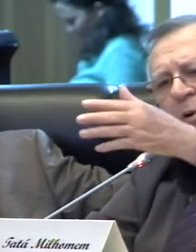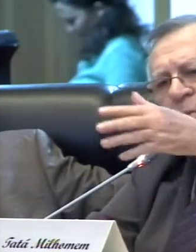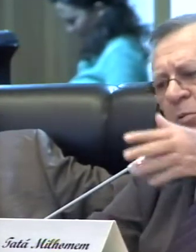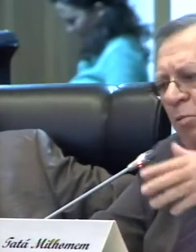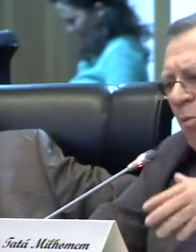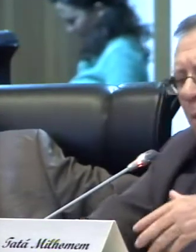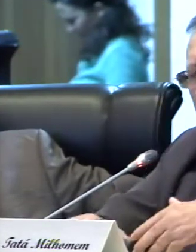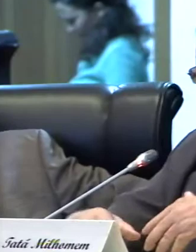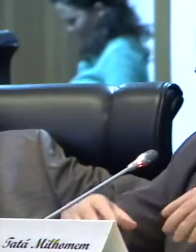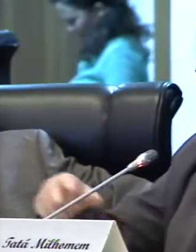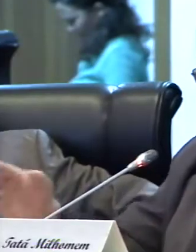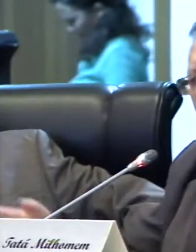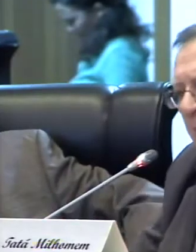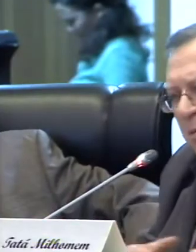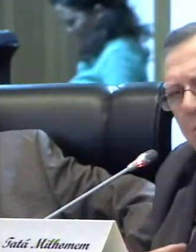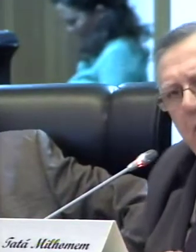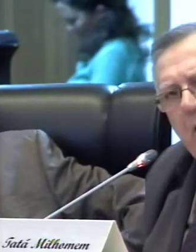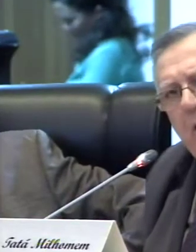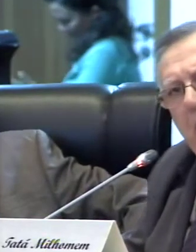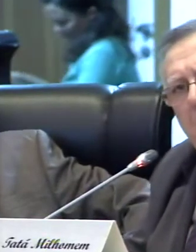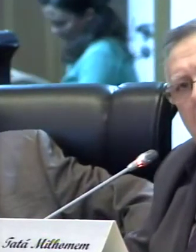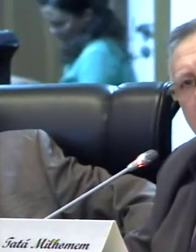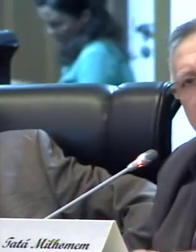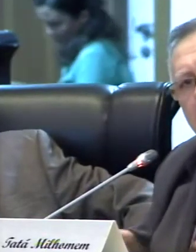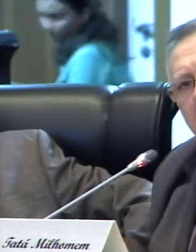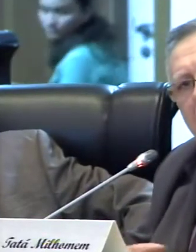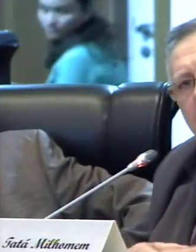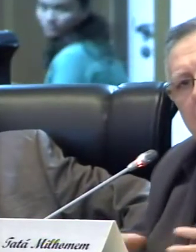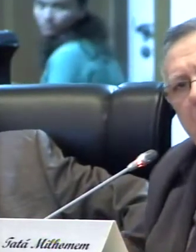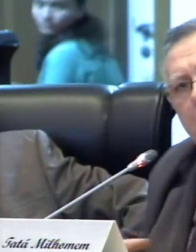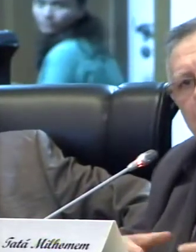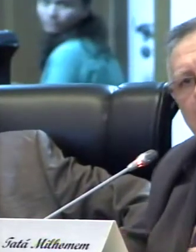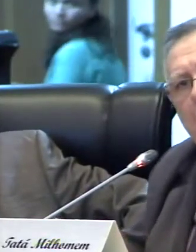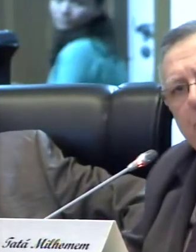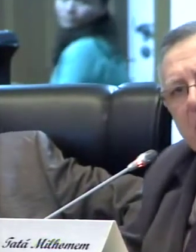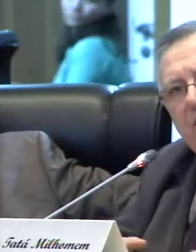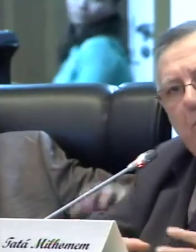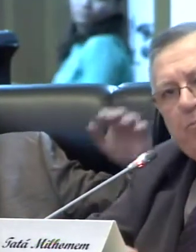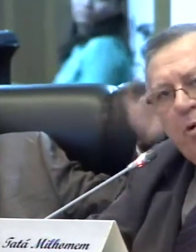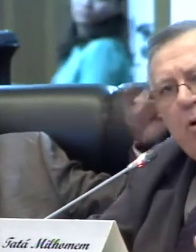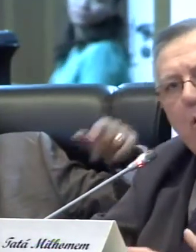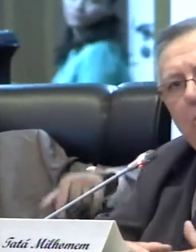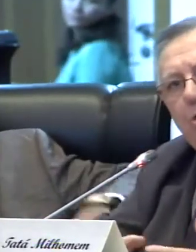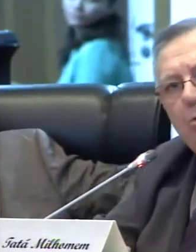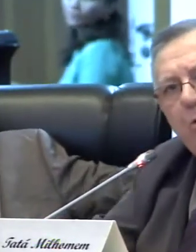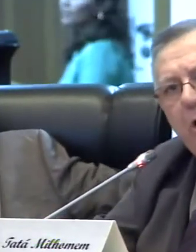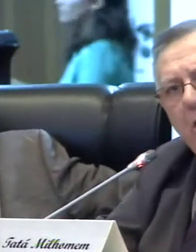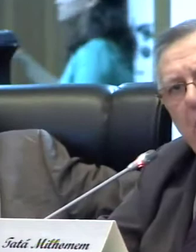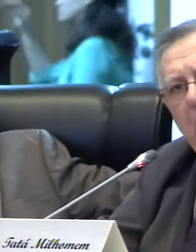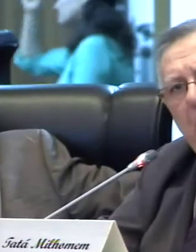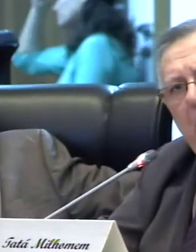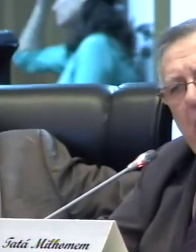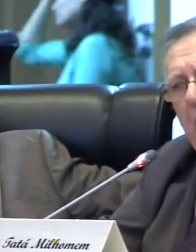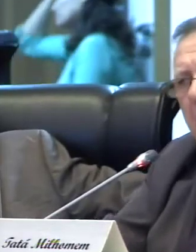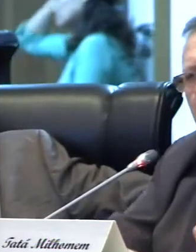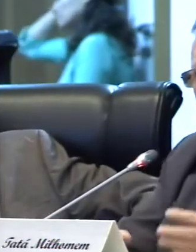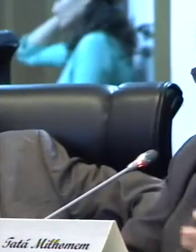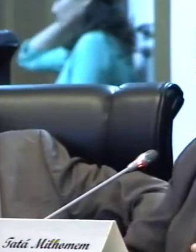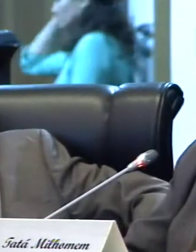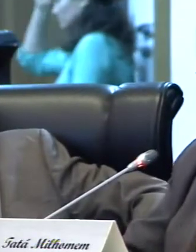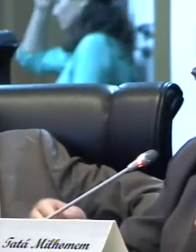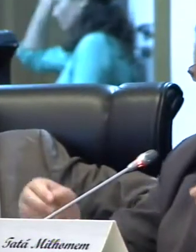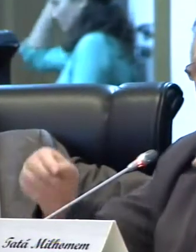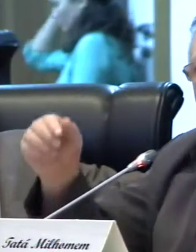Excelência foi um ato normal que aconteceu dentro de uma repartição pública, uma auditoria,